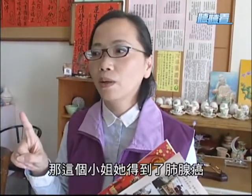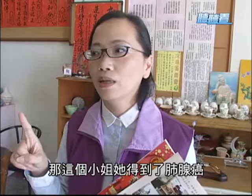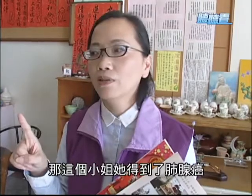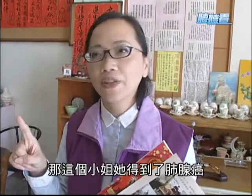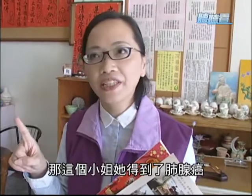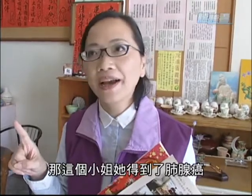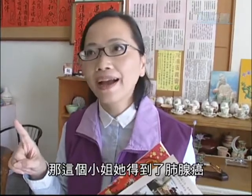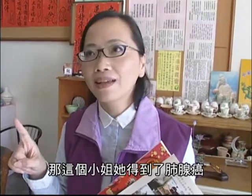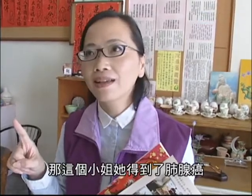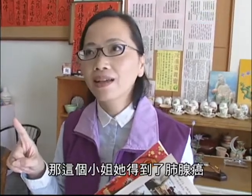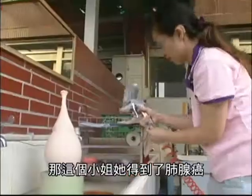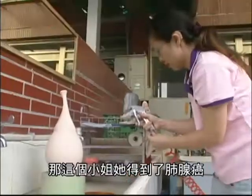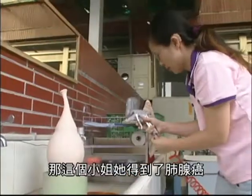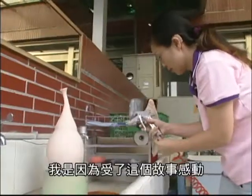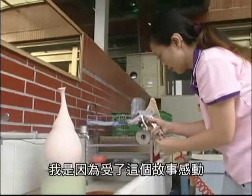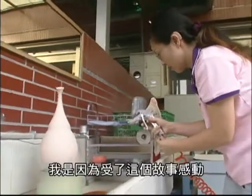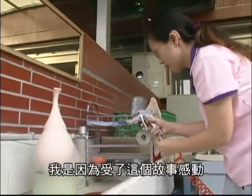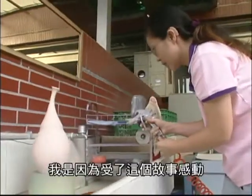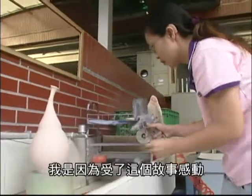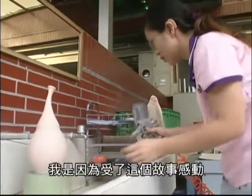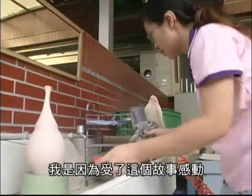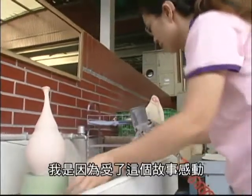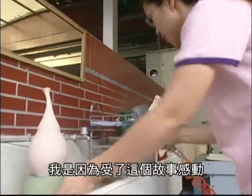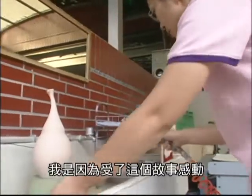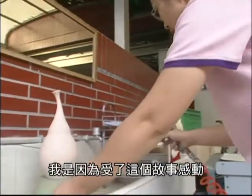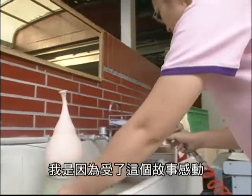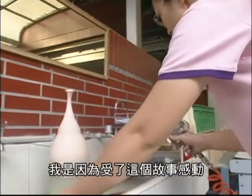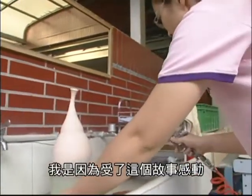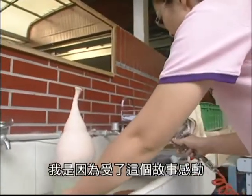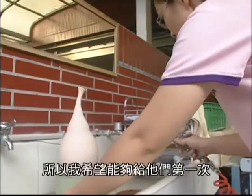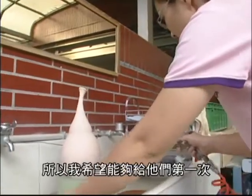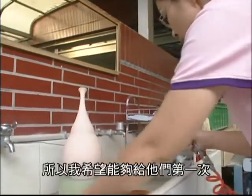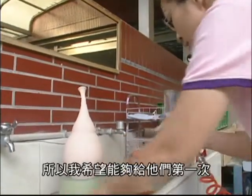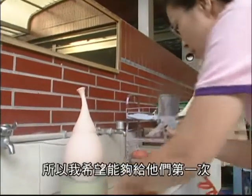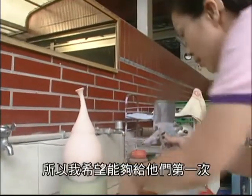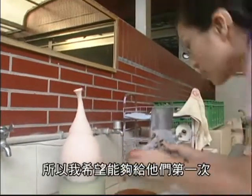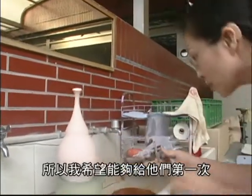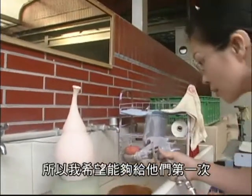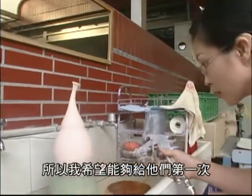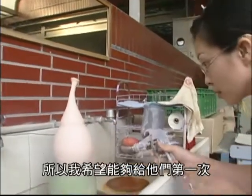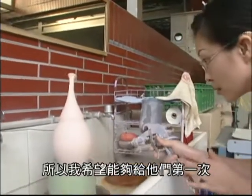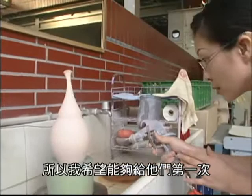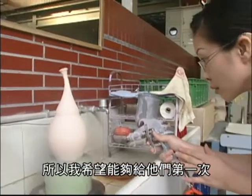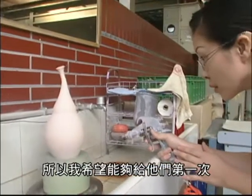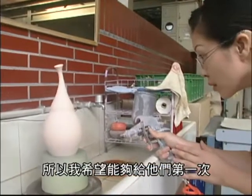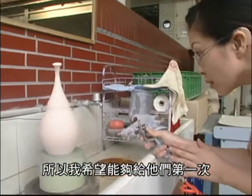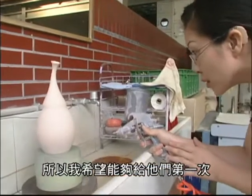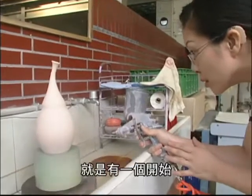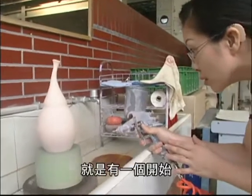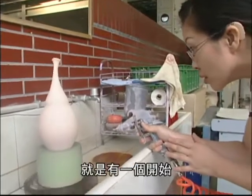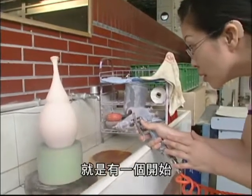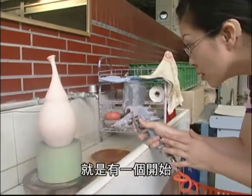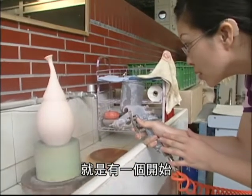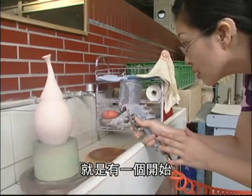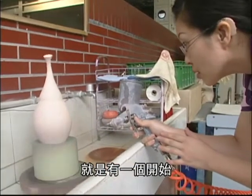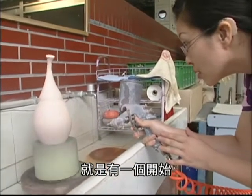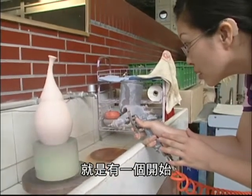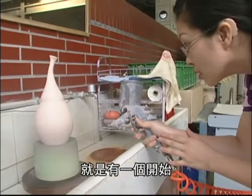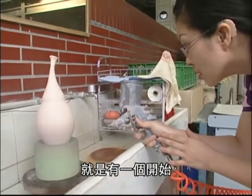了肺腺癌，我是因为受到这个故事感动，所以我希望能够给他们第一次就是有一个开始，所以我